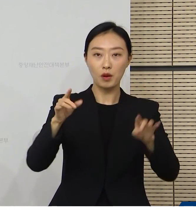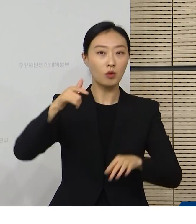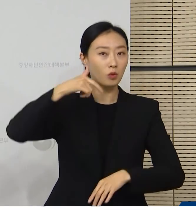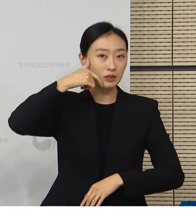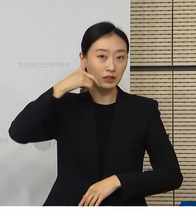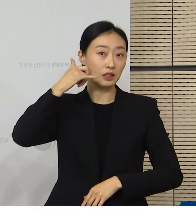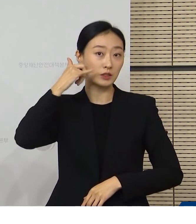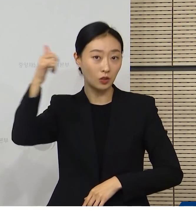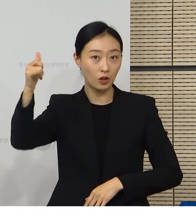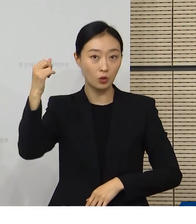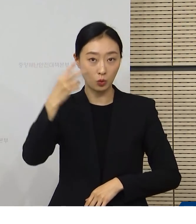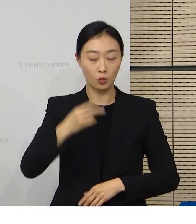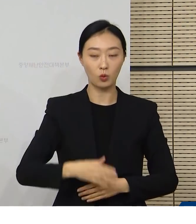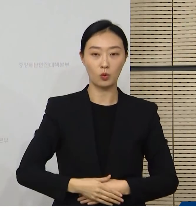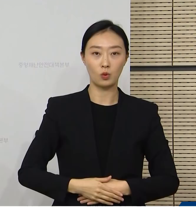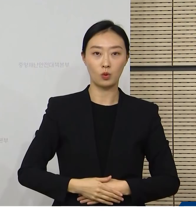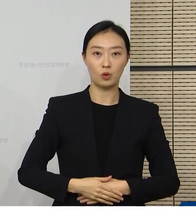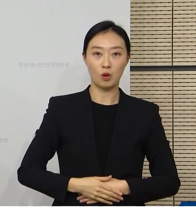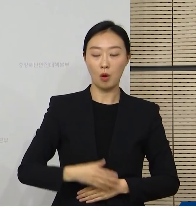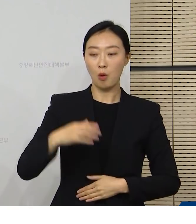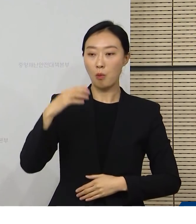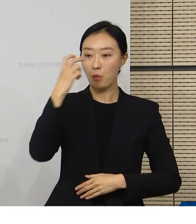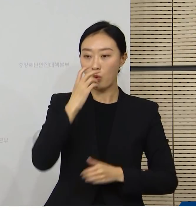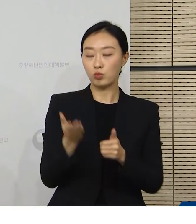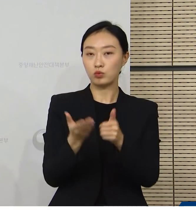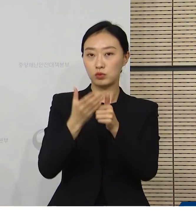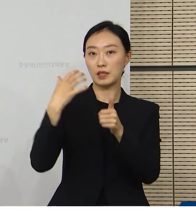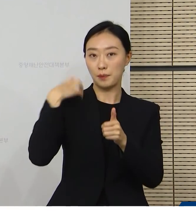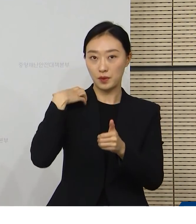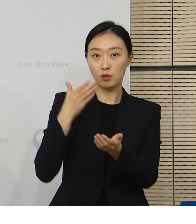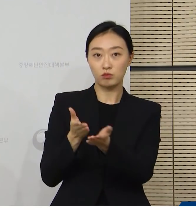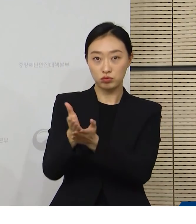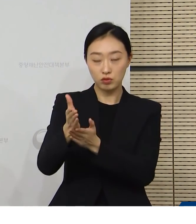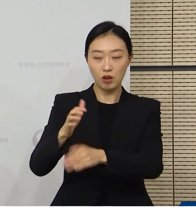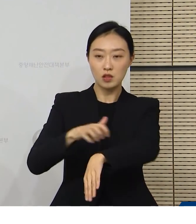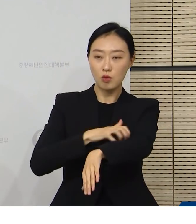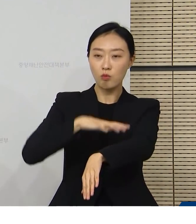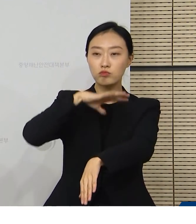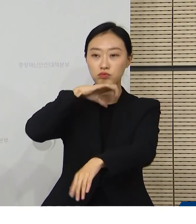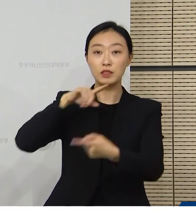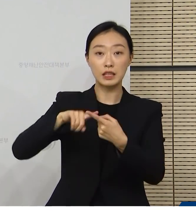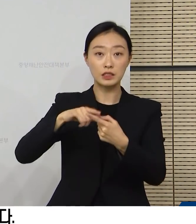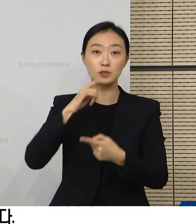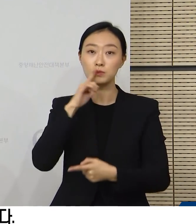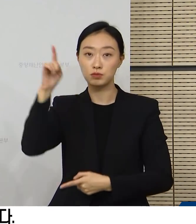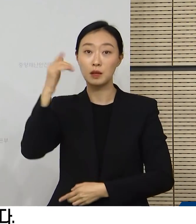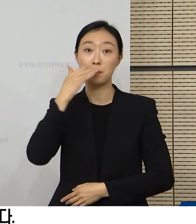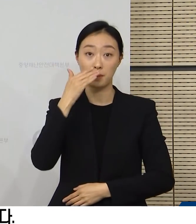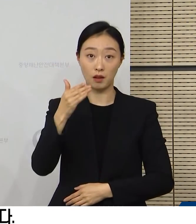시군구 보육 담당 부서 어린이집 이용 불편 부정신고 센터에 신고할 수 있고